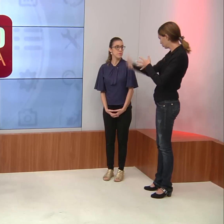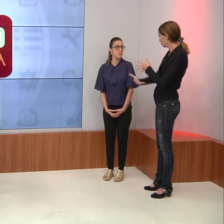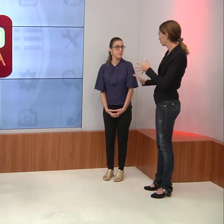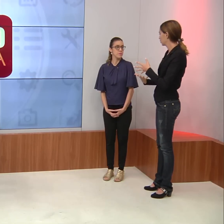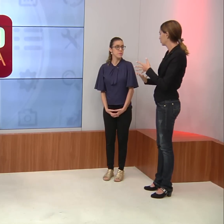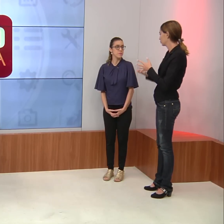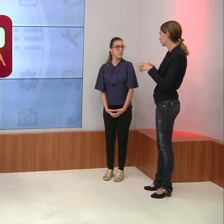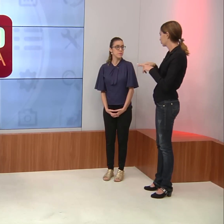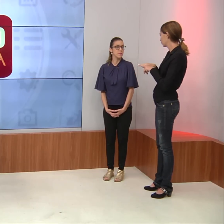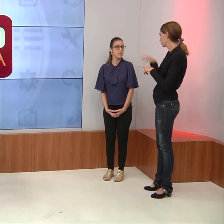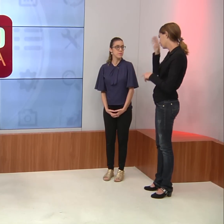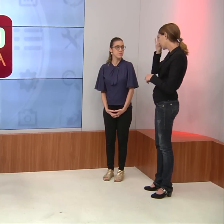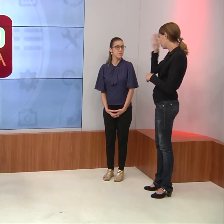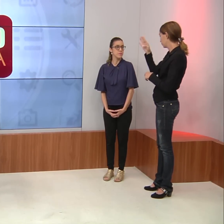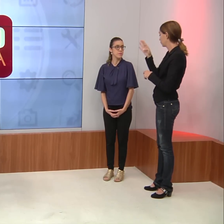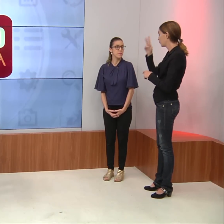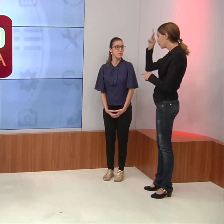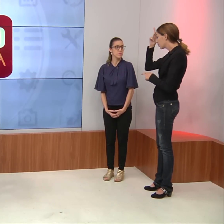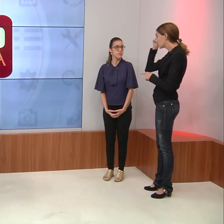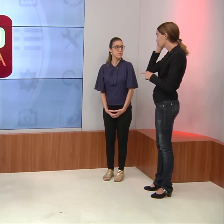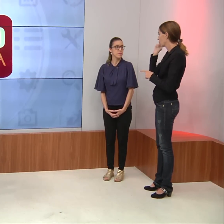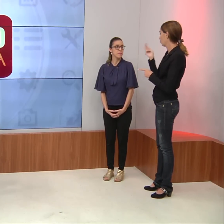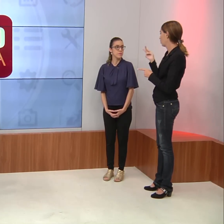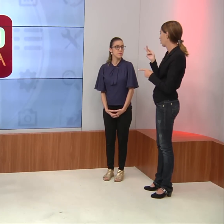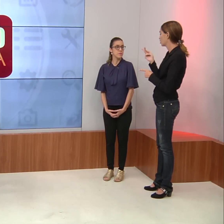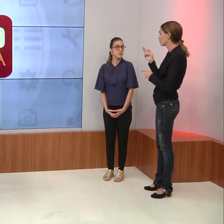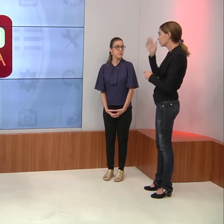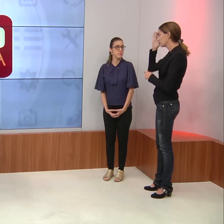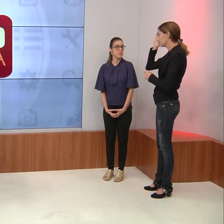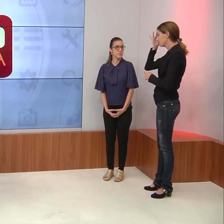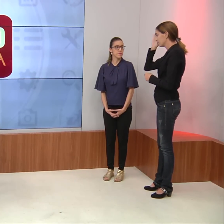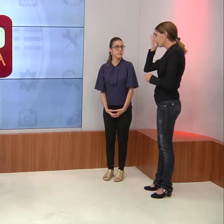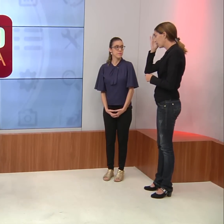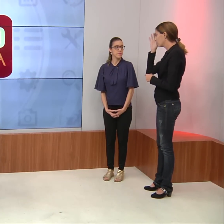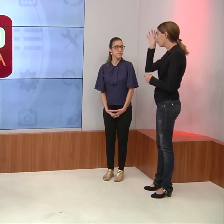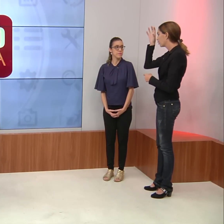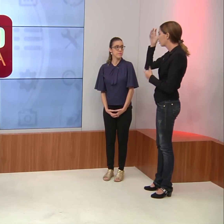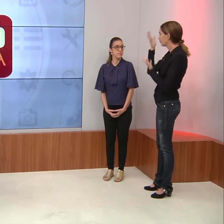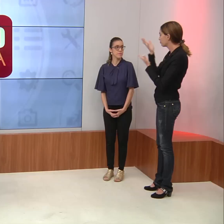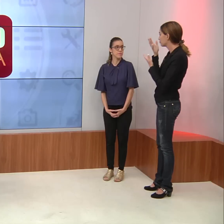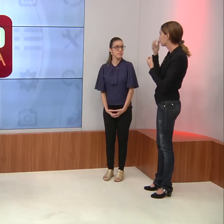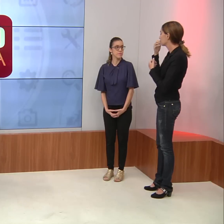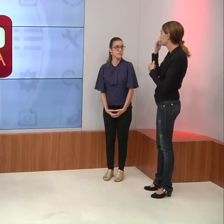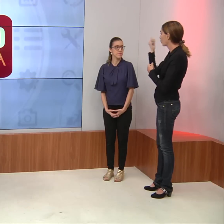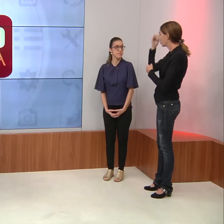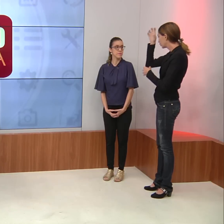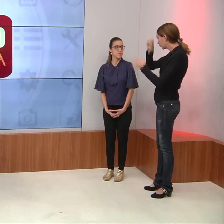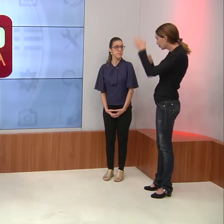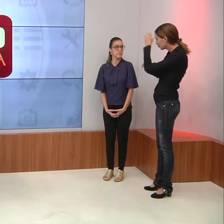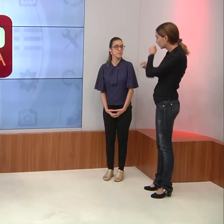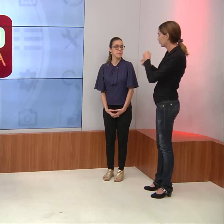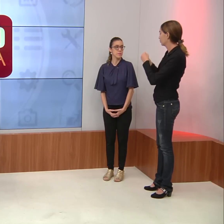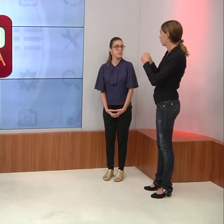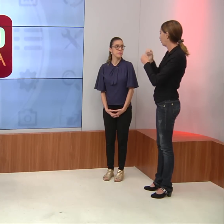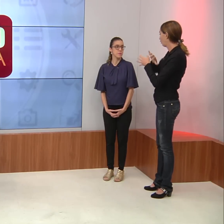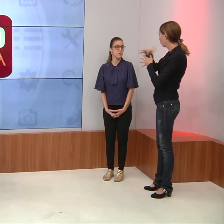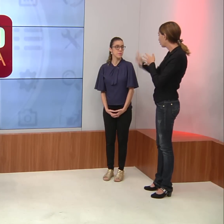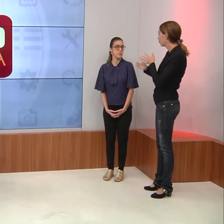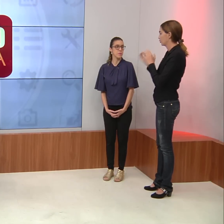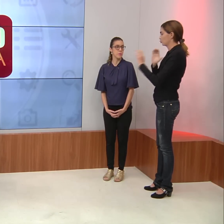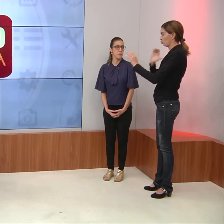e, principalmente, as pessoas terem a consciência de aprenderem Libras para poder se comunicarem também